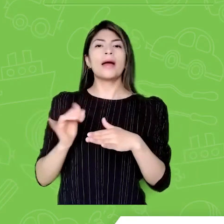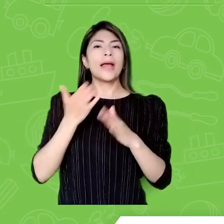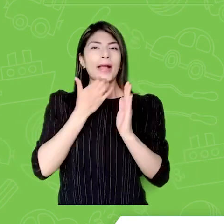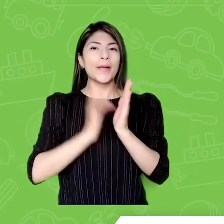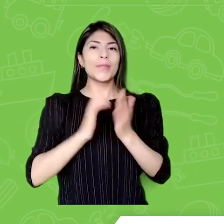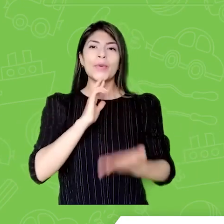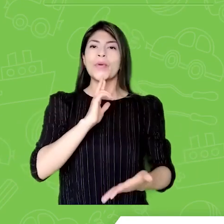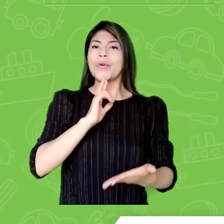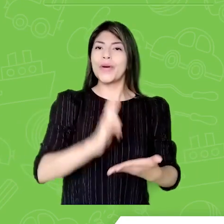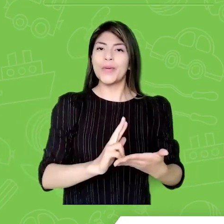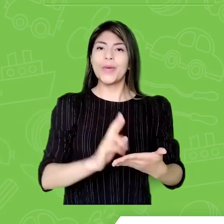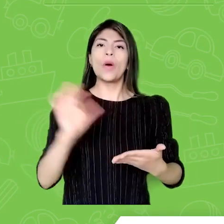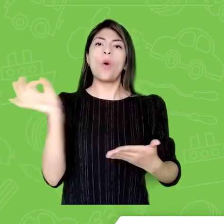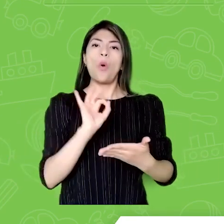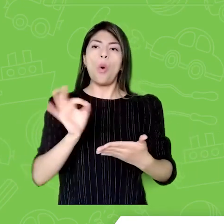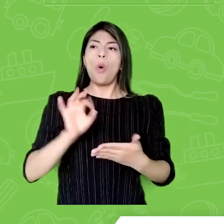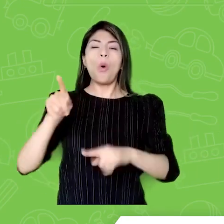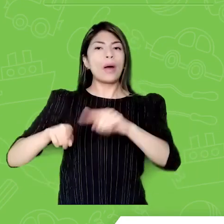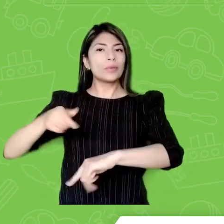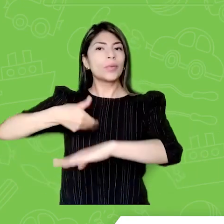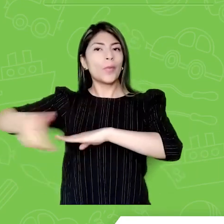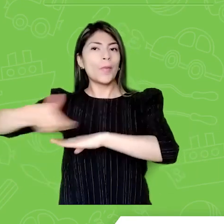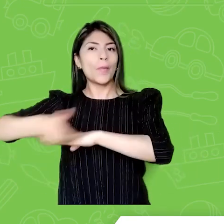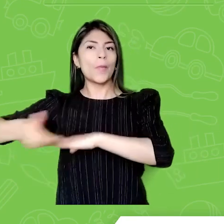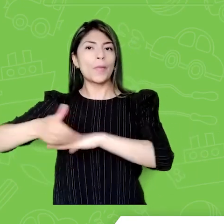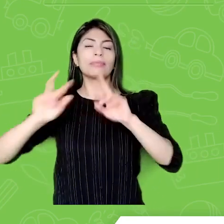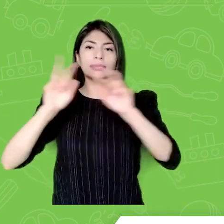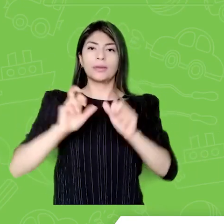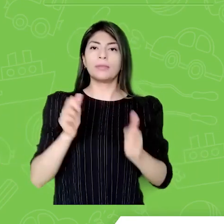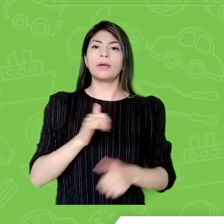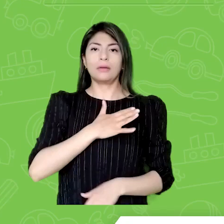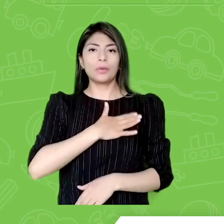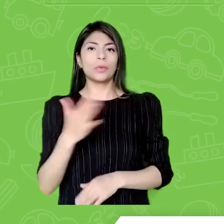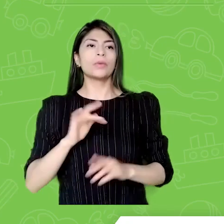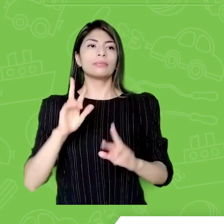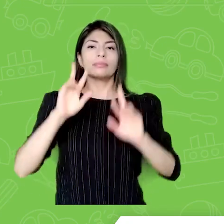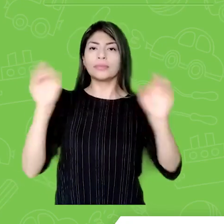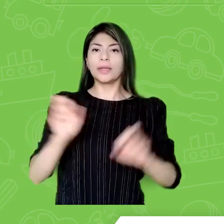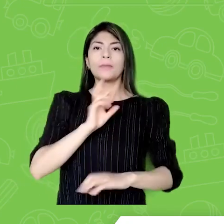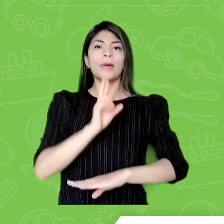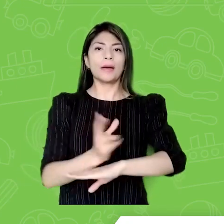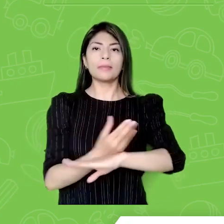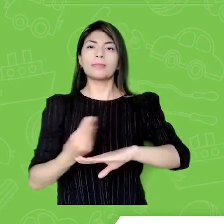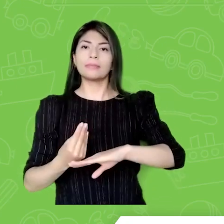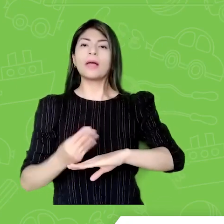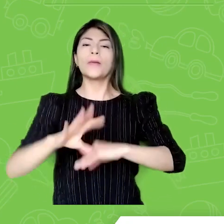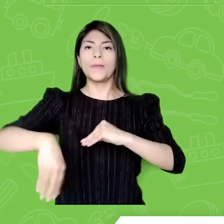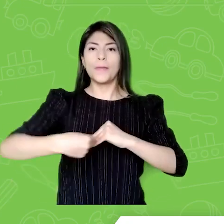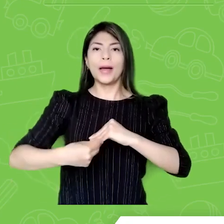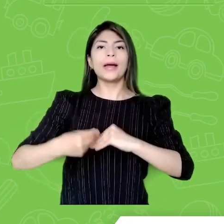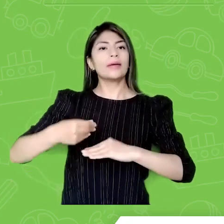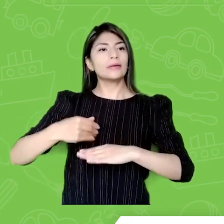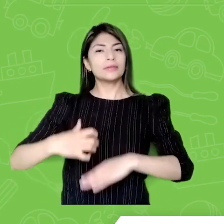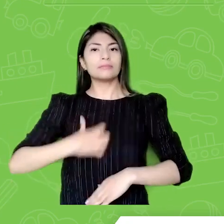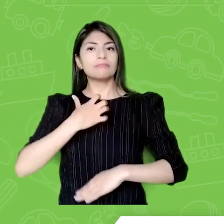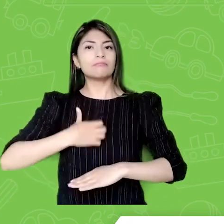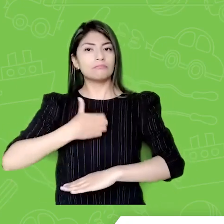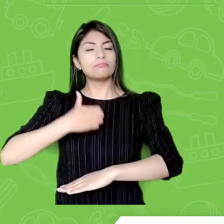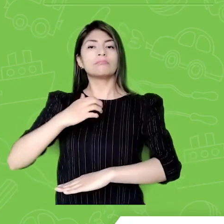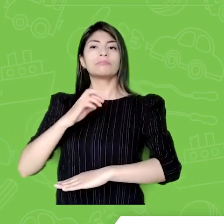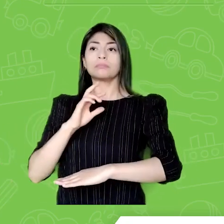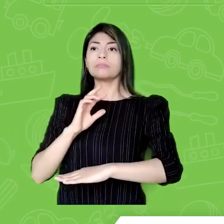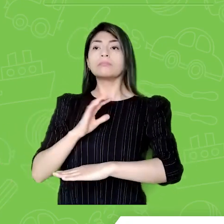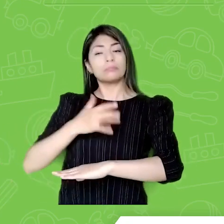y reclamaciones en la etapa de BRM. La información sobre la publicación de resultados y las reclamaciones para la etapa